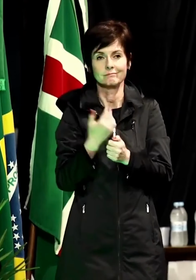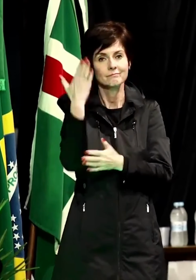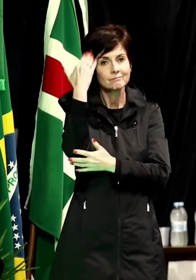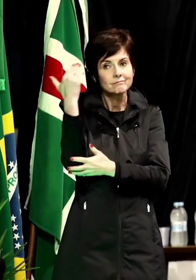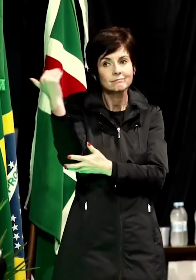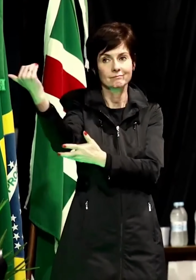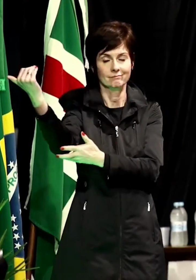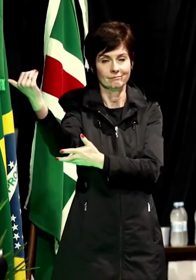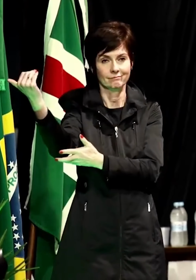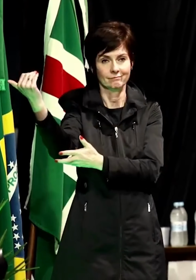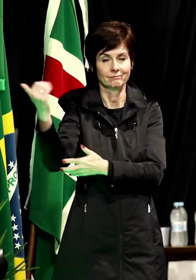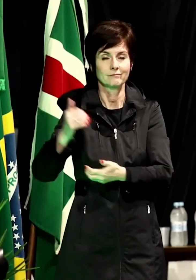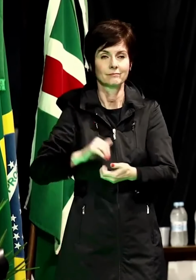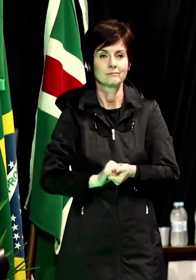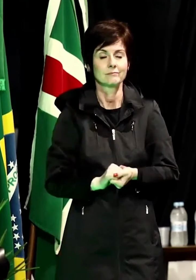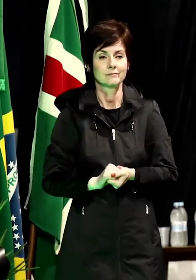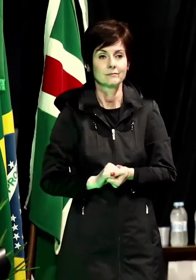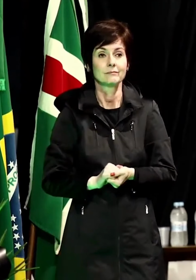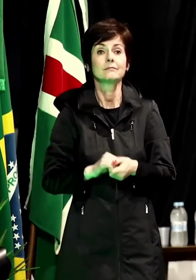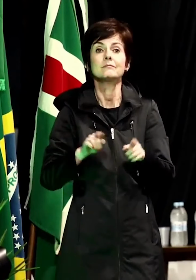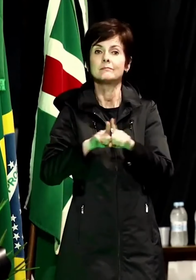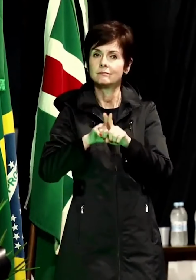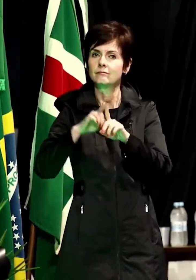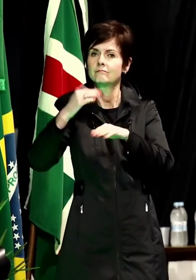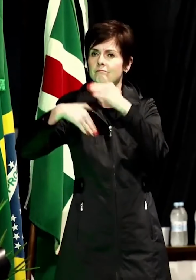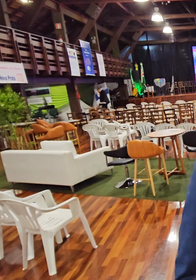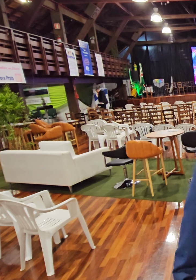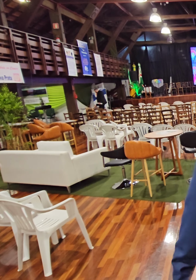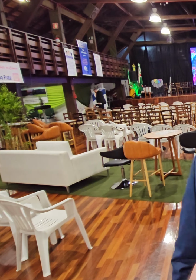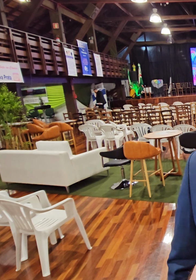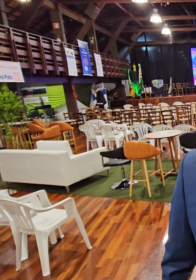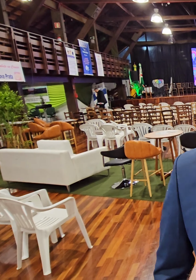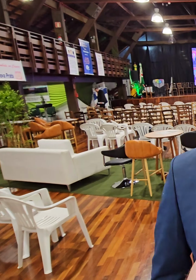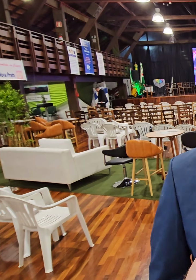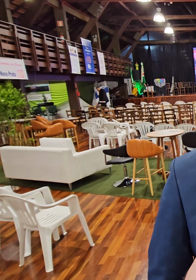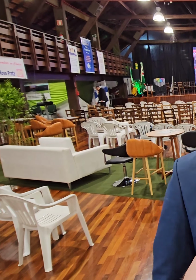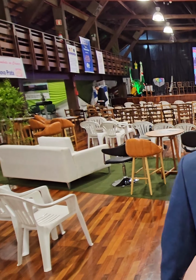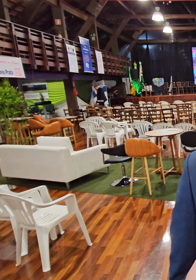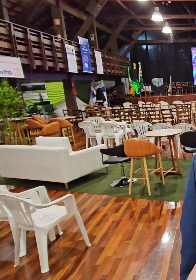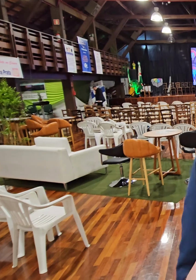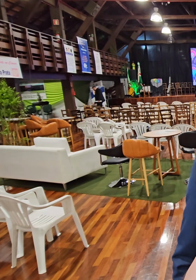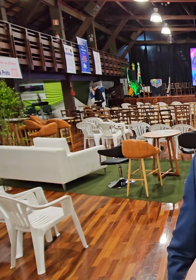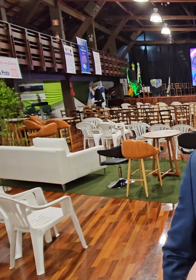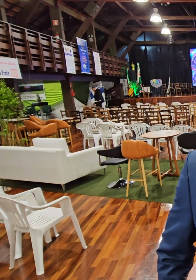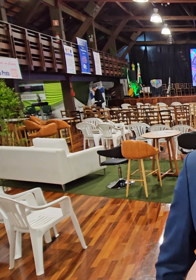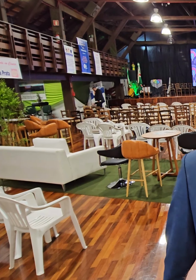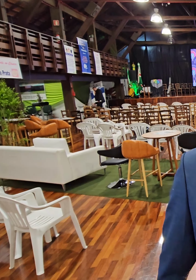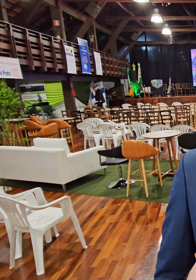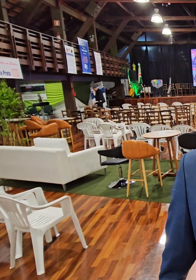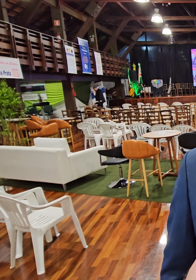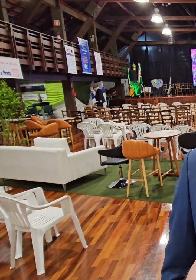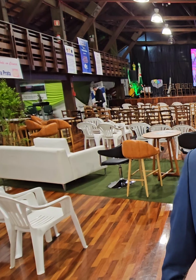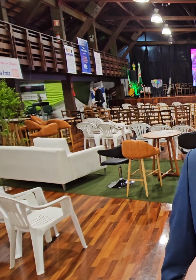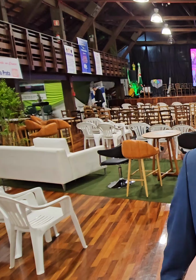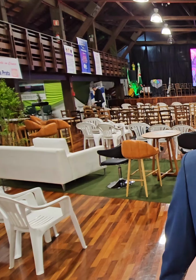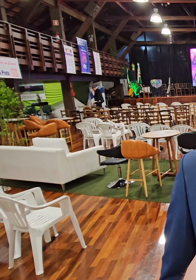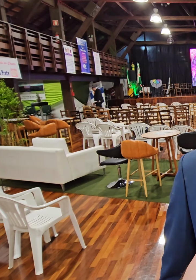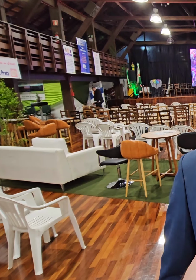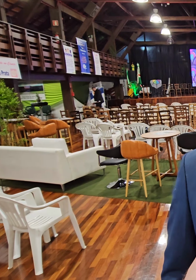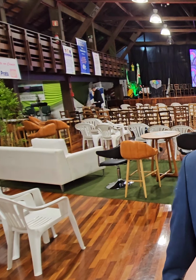agora vai poder aproveitar aqui na feira? Esse é um diferencial dessa Expo Prata. A gente tentou trazer muita